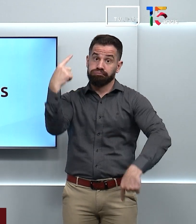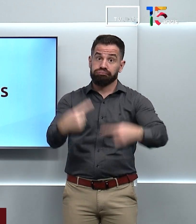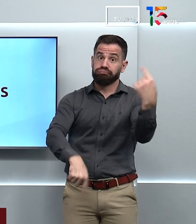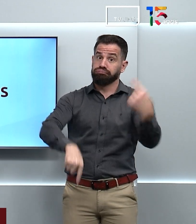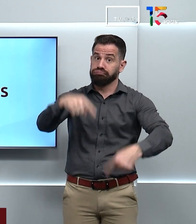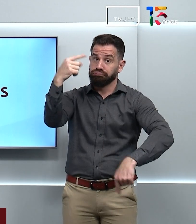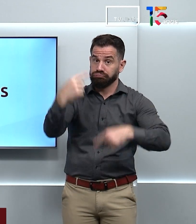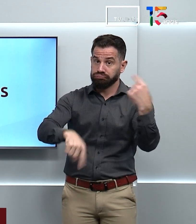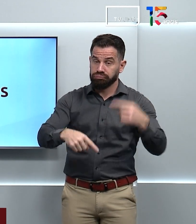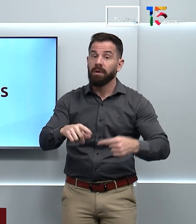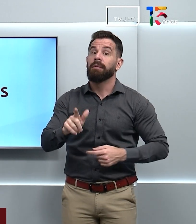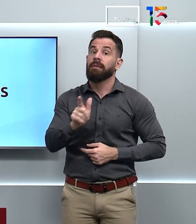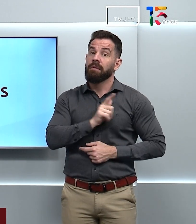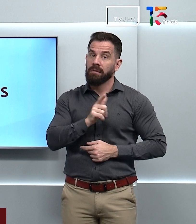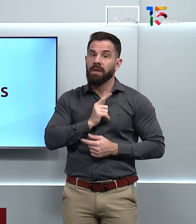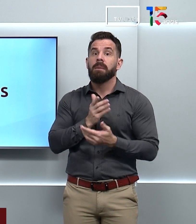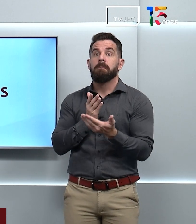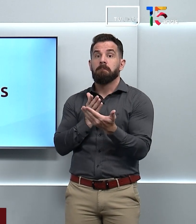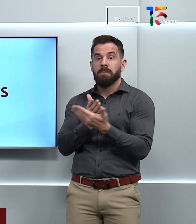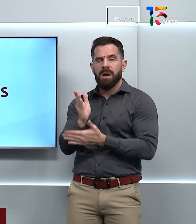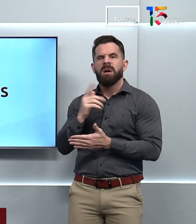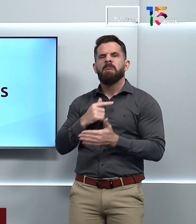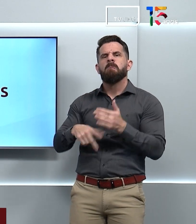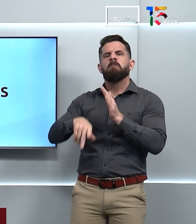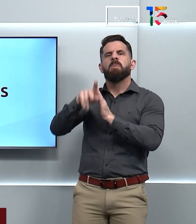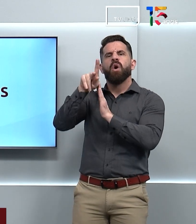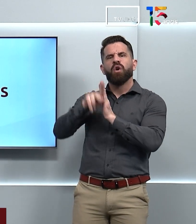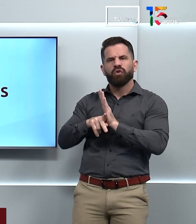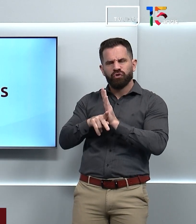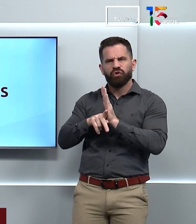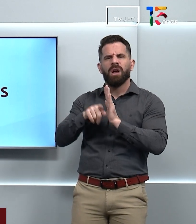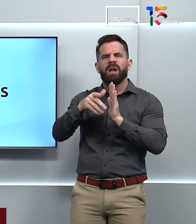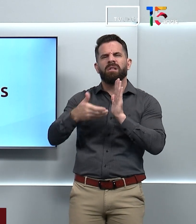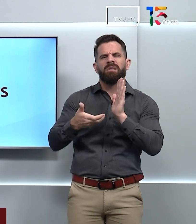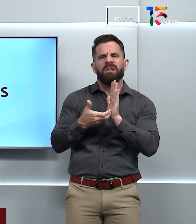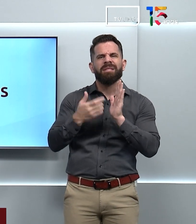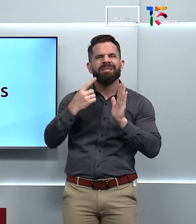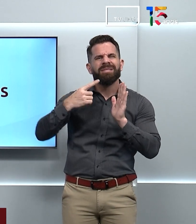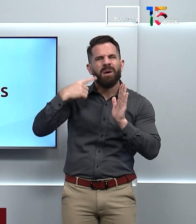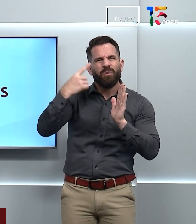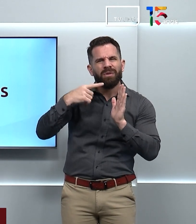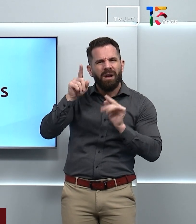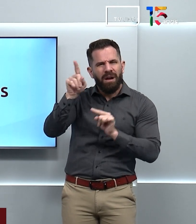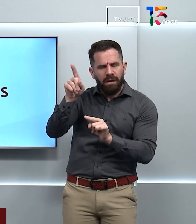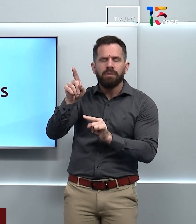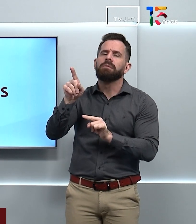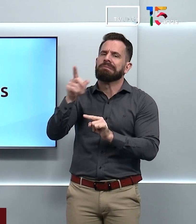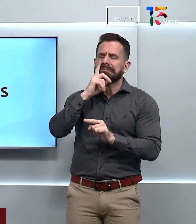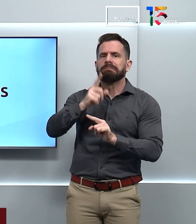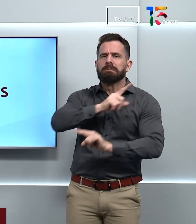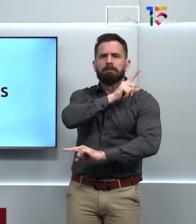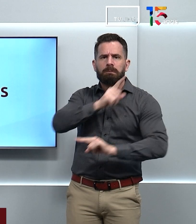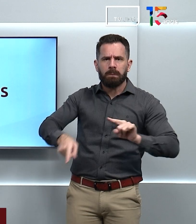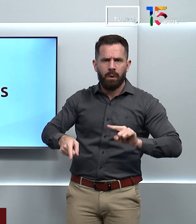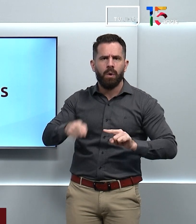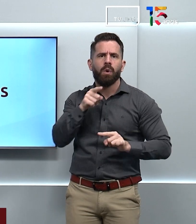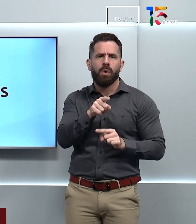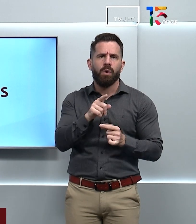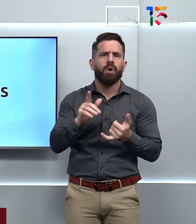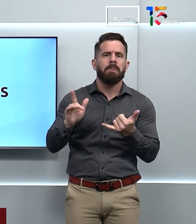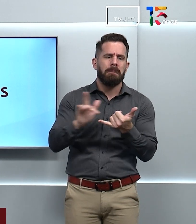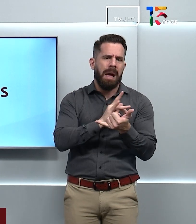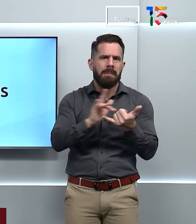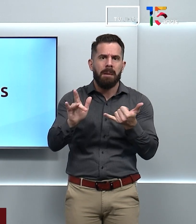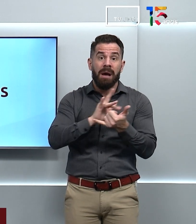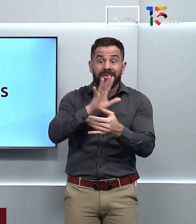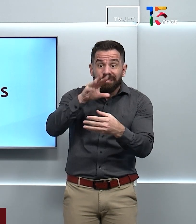Câmara dos Deputados, um projeto que exatamente proíbe esse uso de dispositivos eletrônicos em sala de